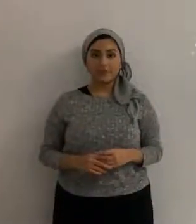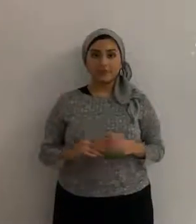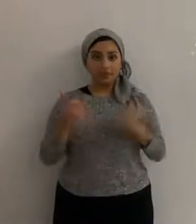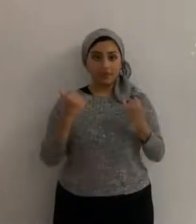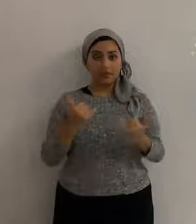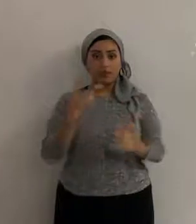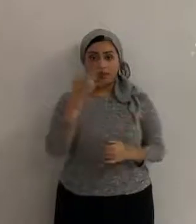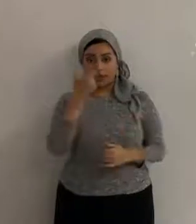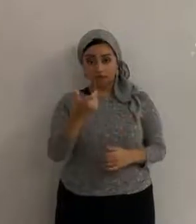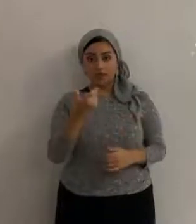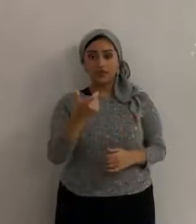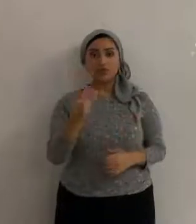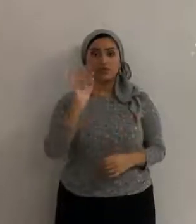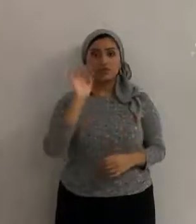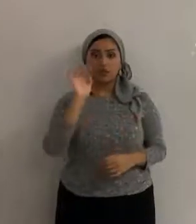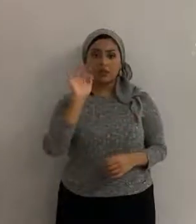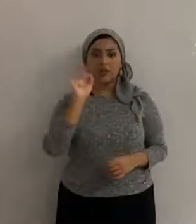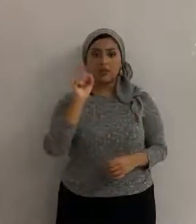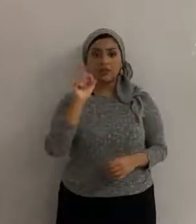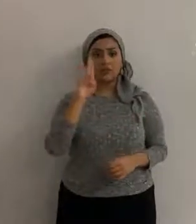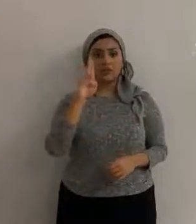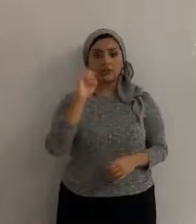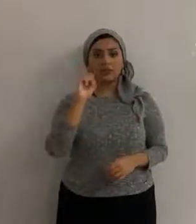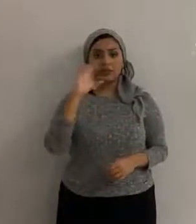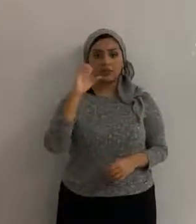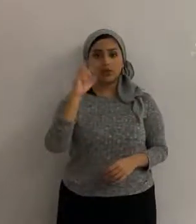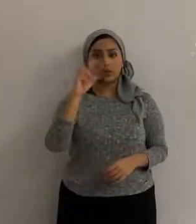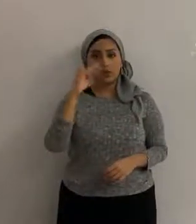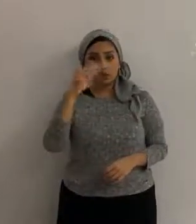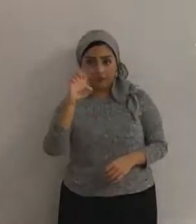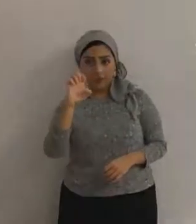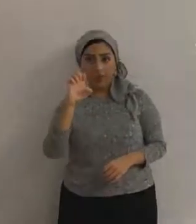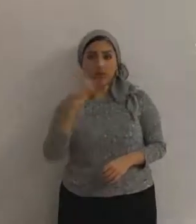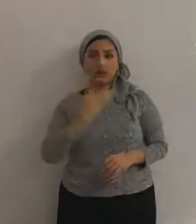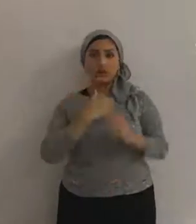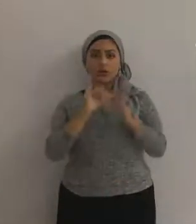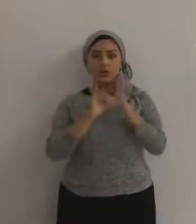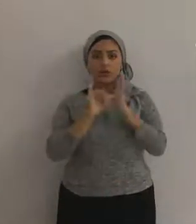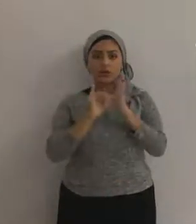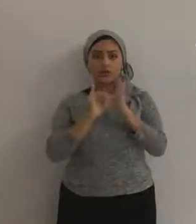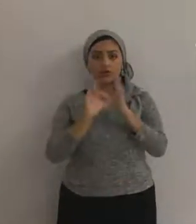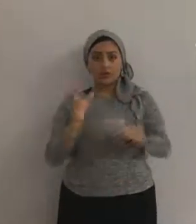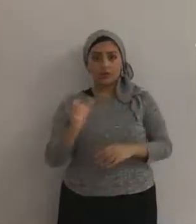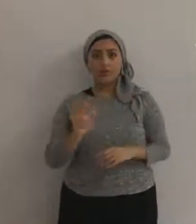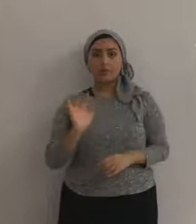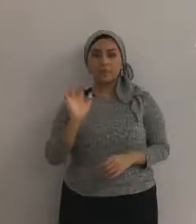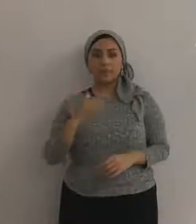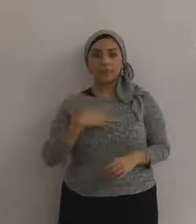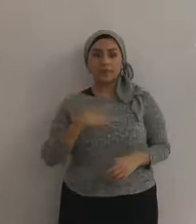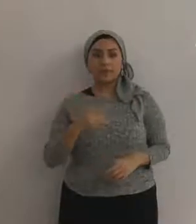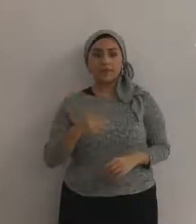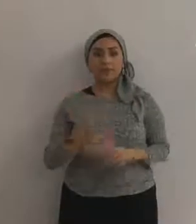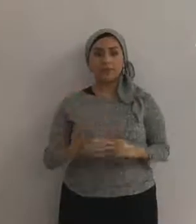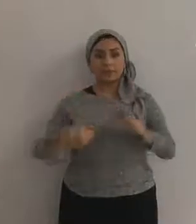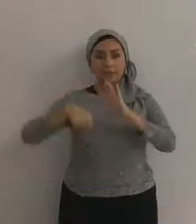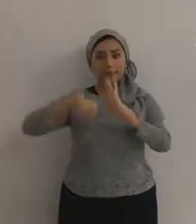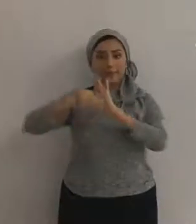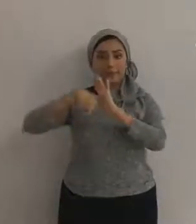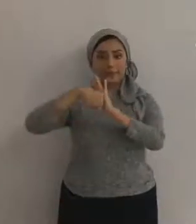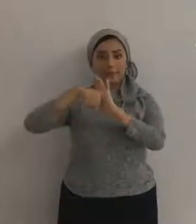conectados, se suscriban, o que estás viendo ya el video grabado, se suscriban, den link ahí para que reciban las notificaciones de los videos que voy a